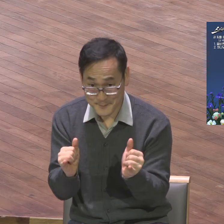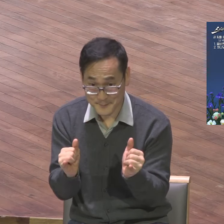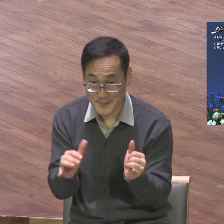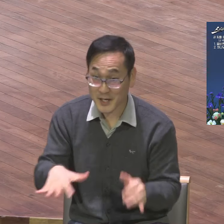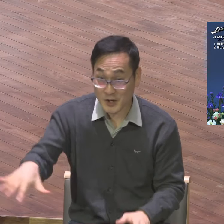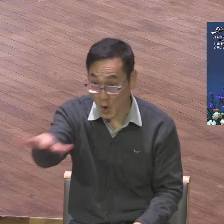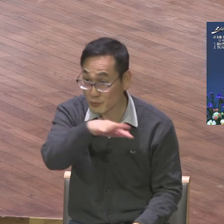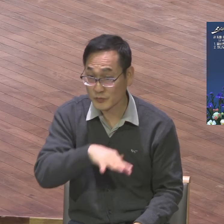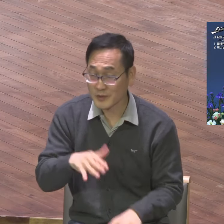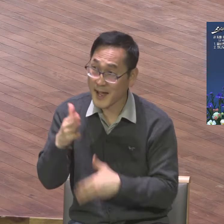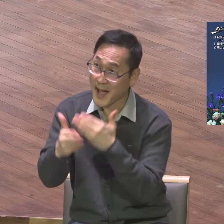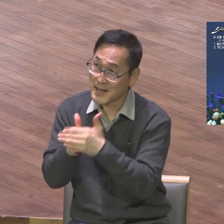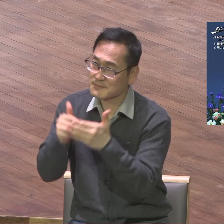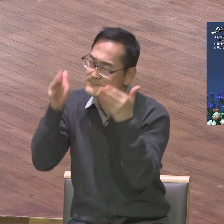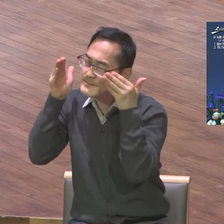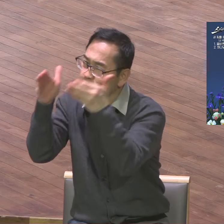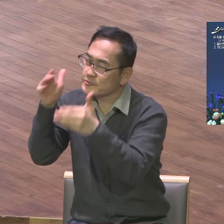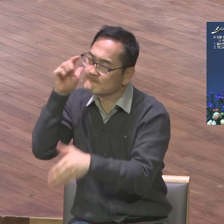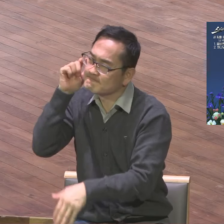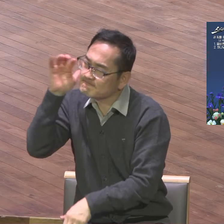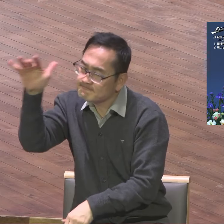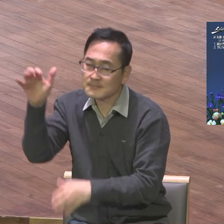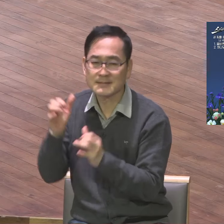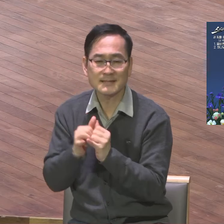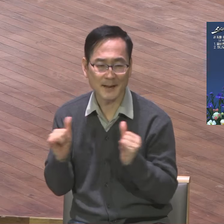오직 여호와를 앙망하는 자,